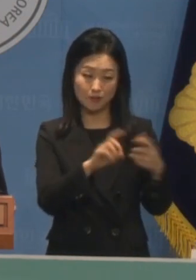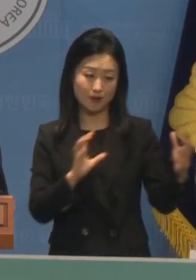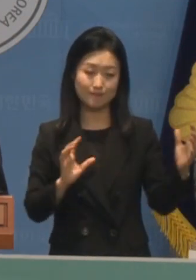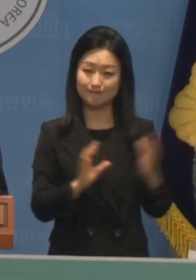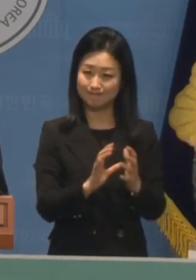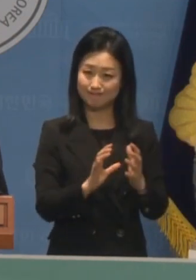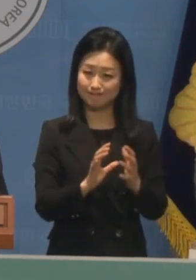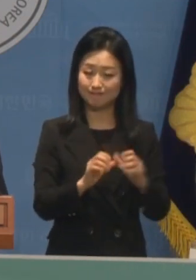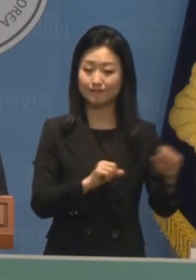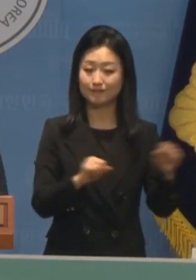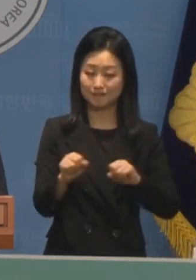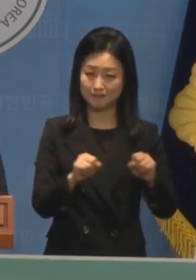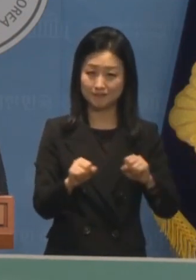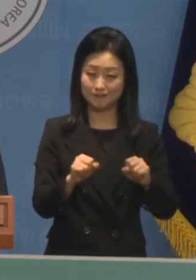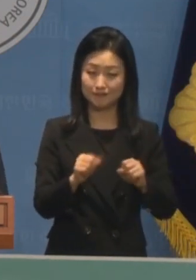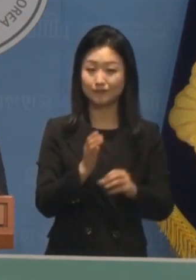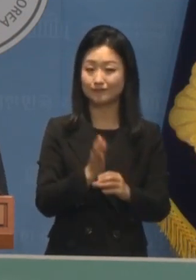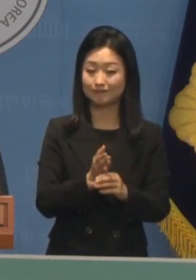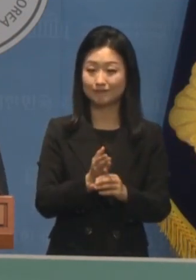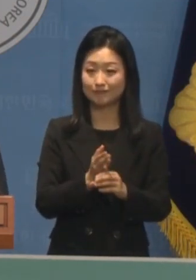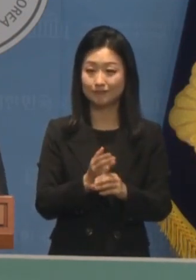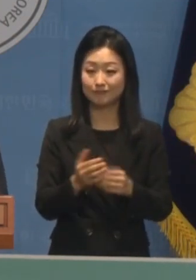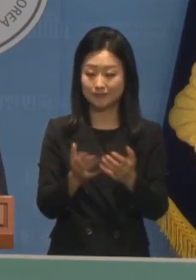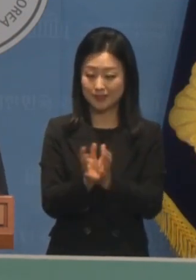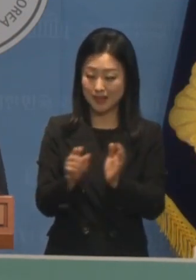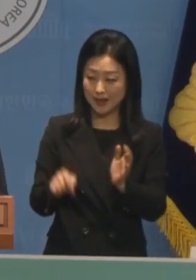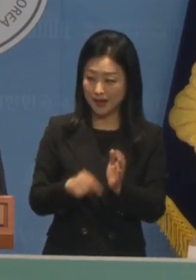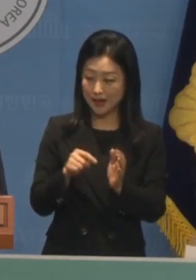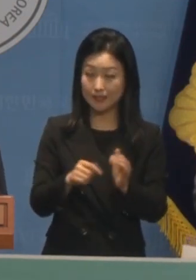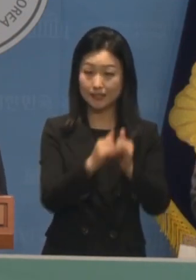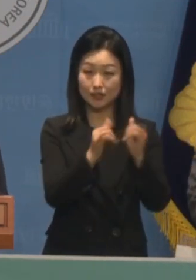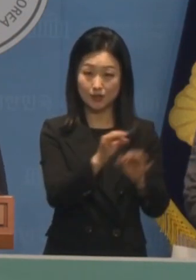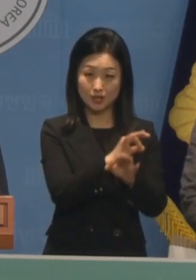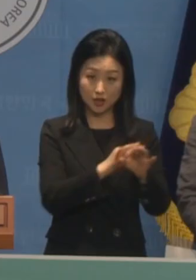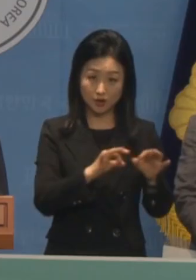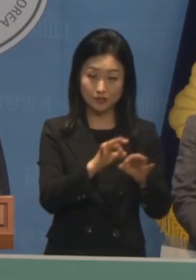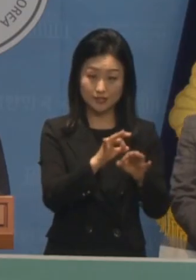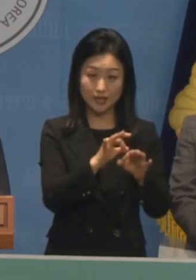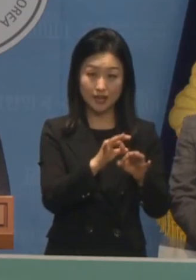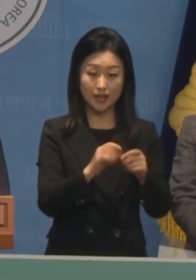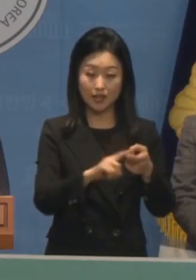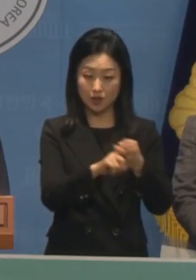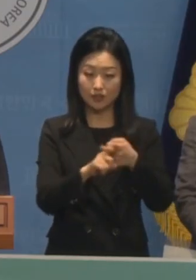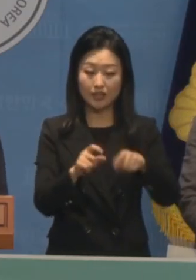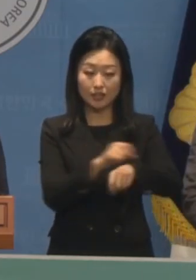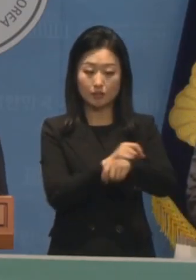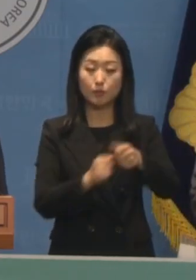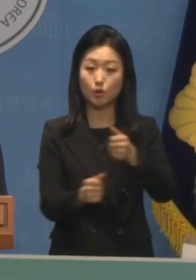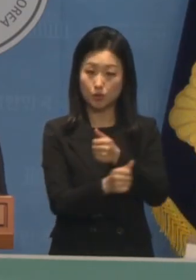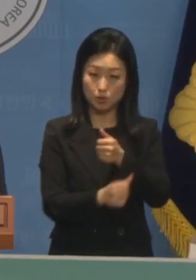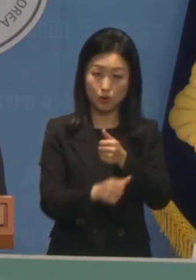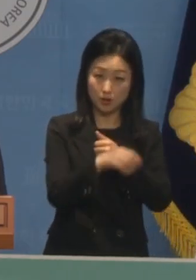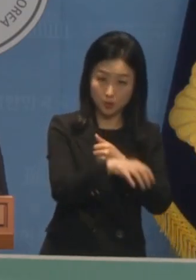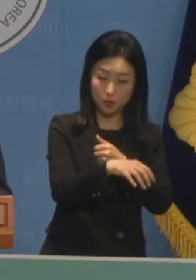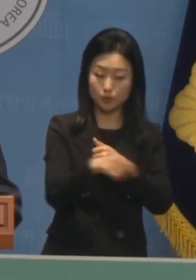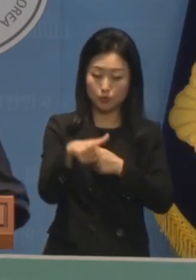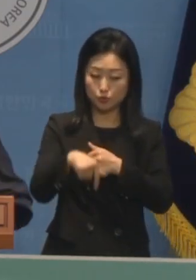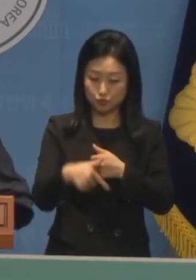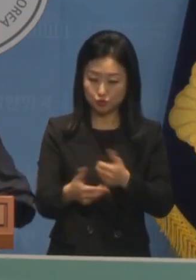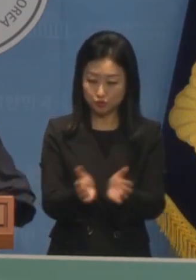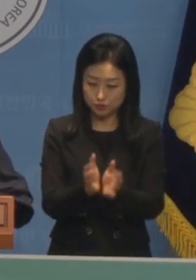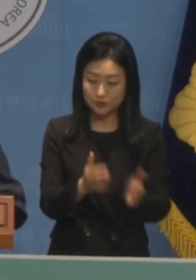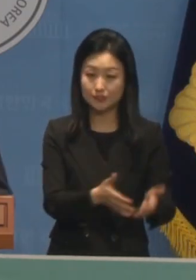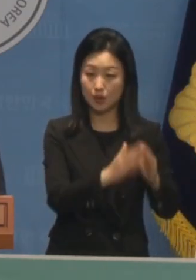활동을 이어나가고 있습니다. 당 내에 사회연대경제 특별위원회와 사회연대경제국을 설치하고